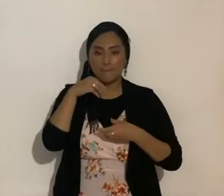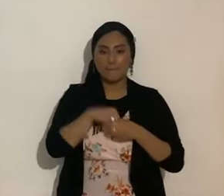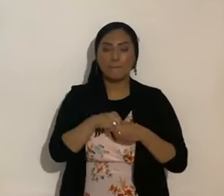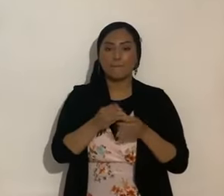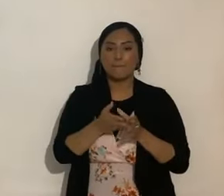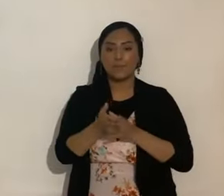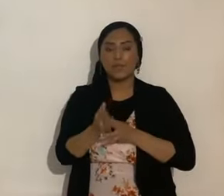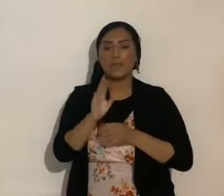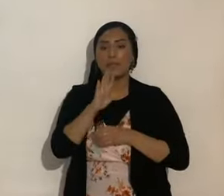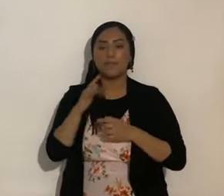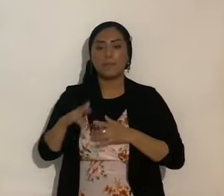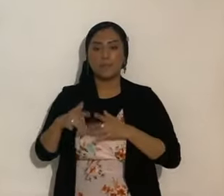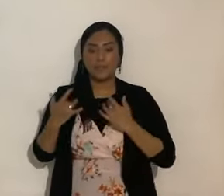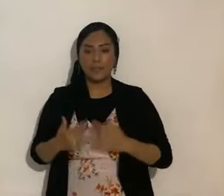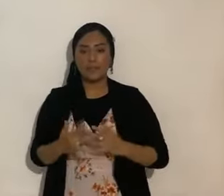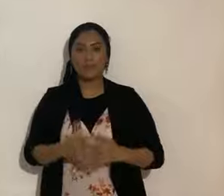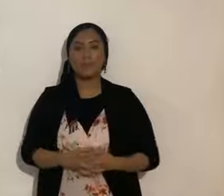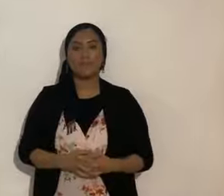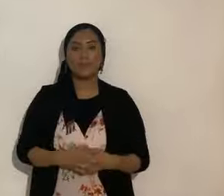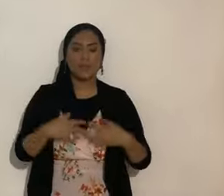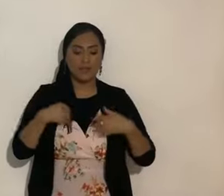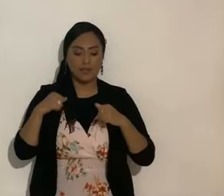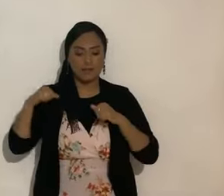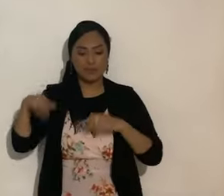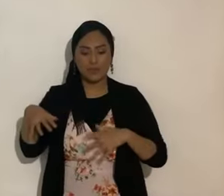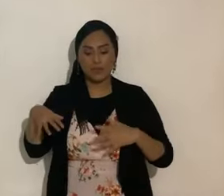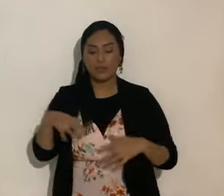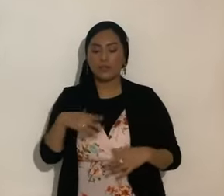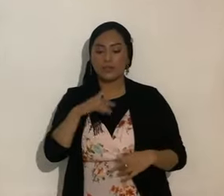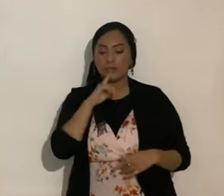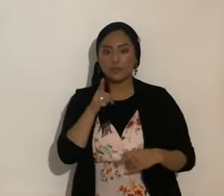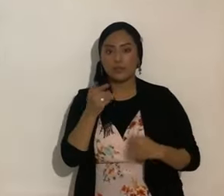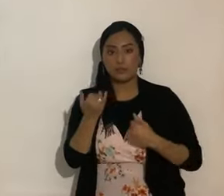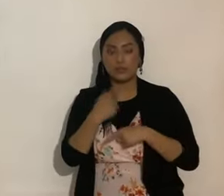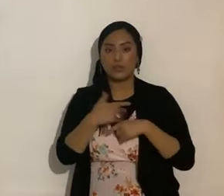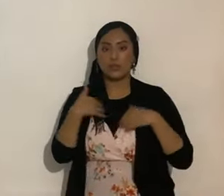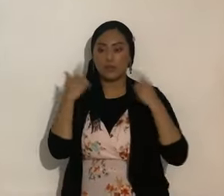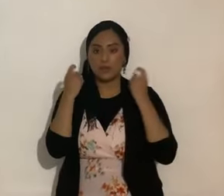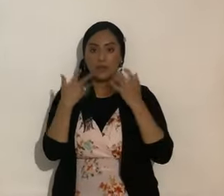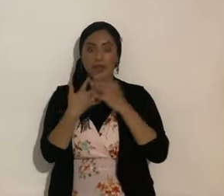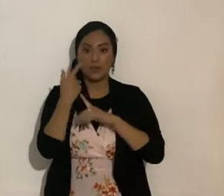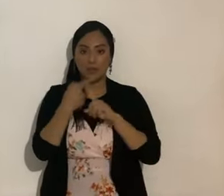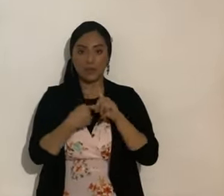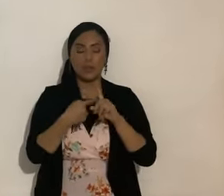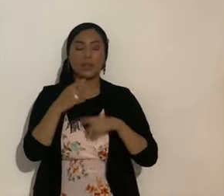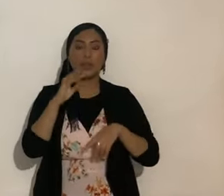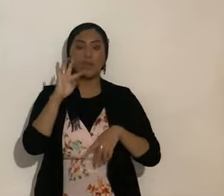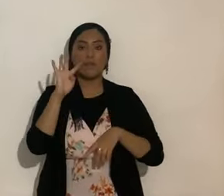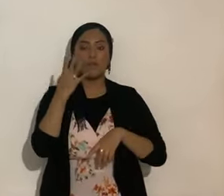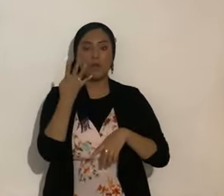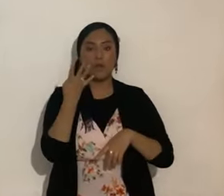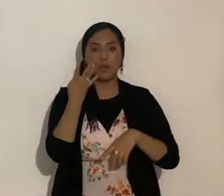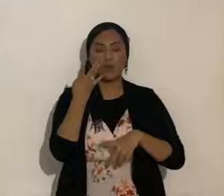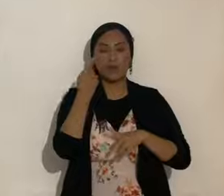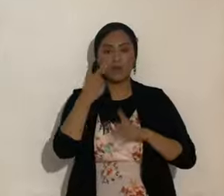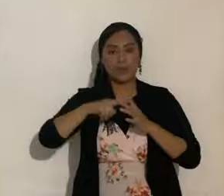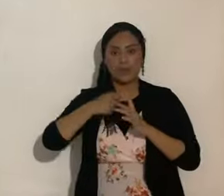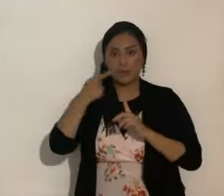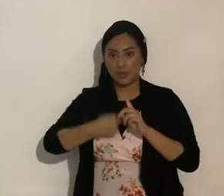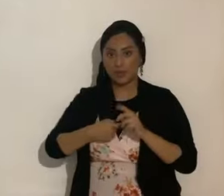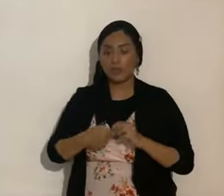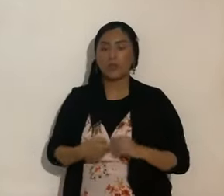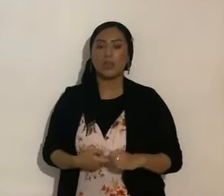te llegue al fondo del corazón y quitarse realmente, como estamos celebrando Rosh Chodesh, cuarto mes, inicio del cuarto mes,